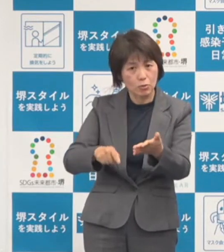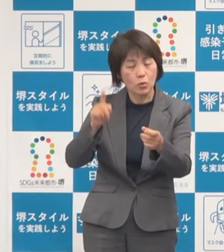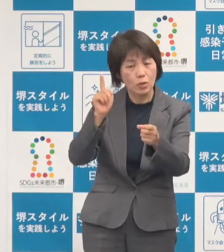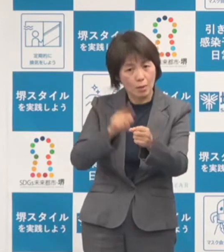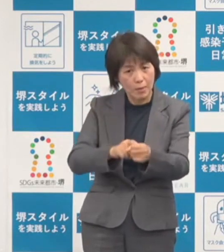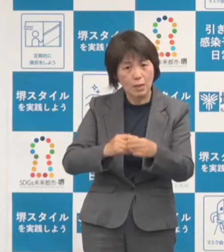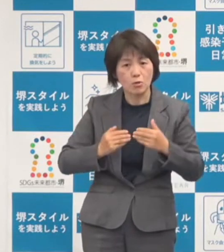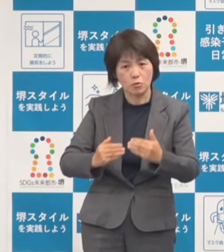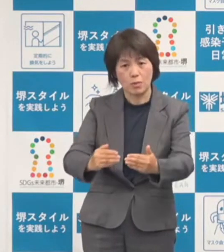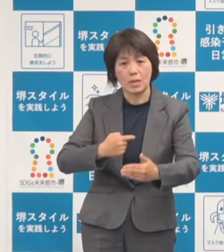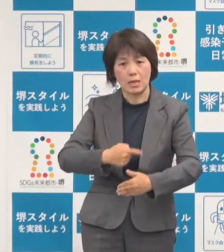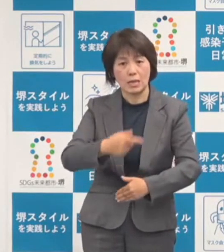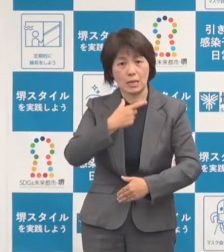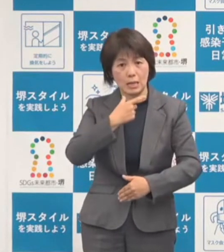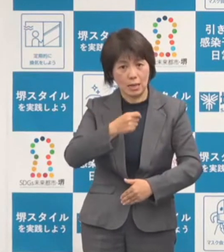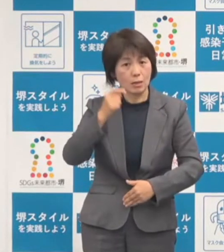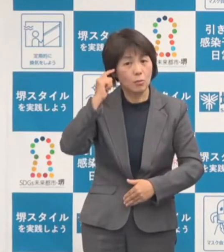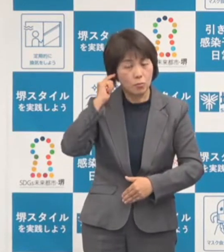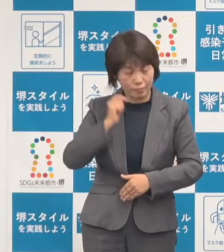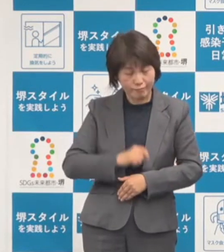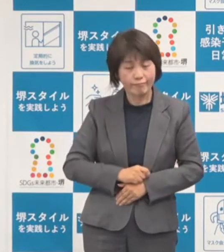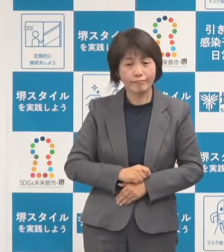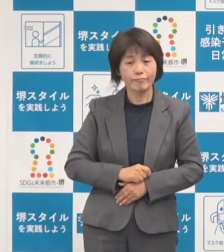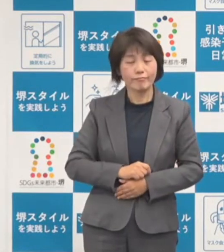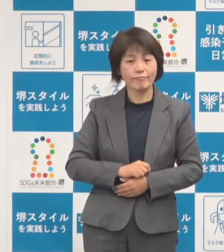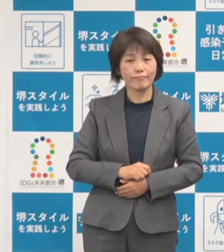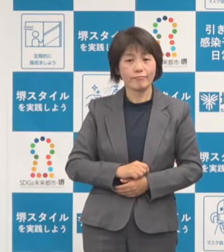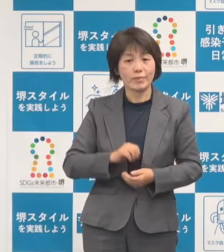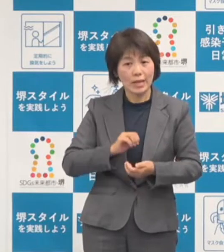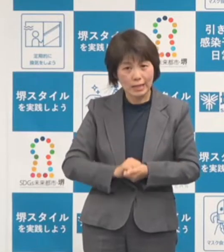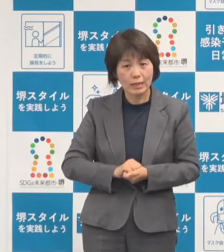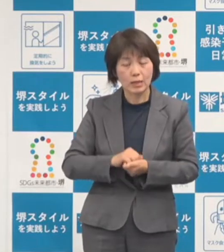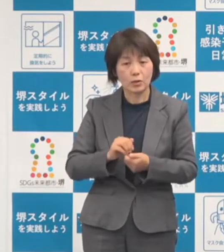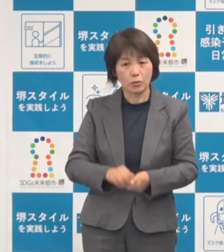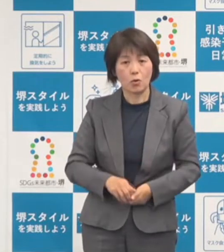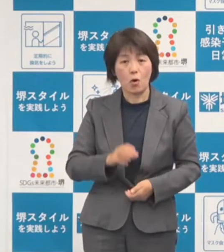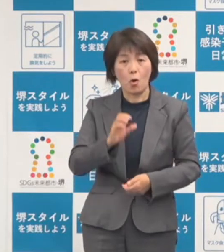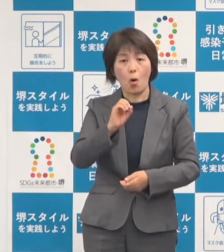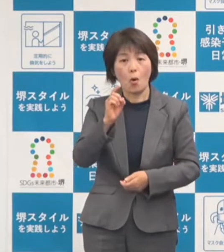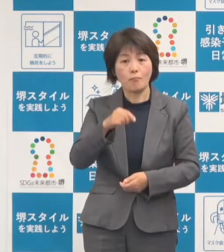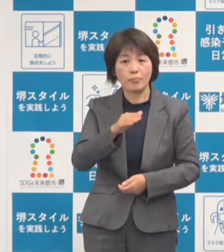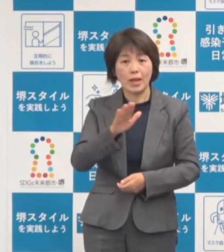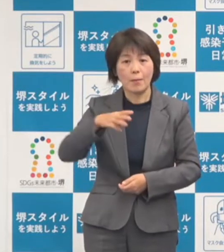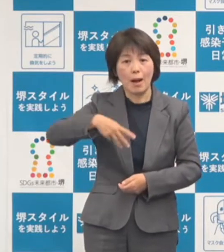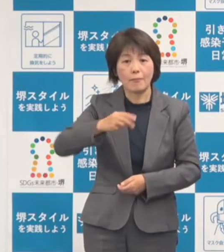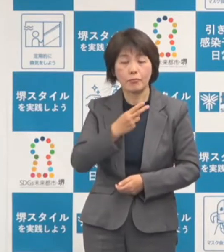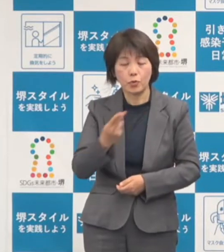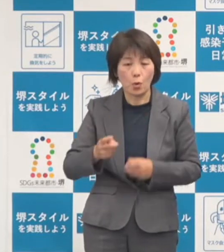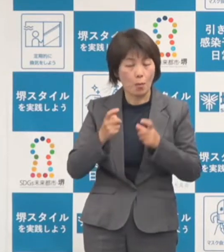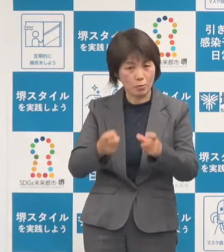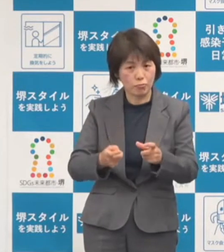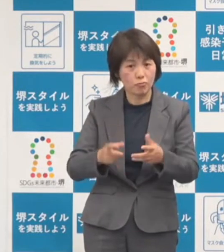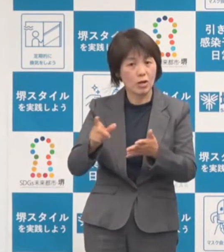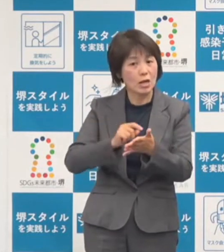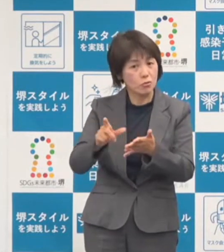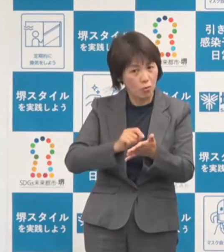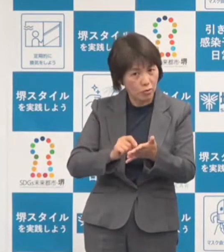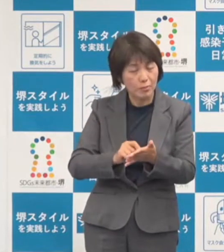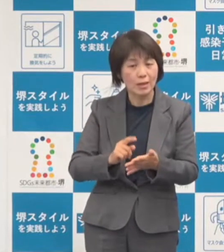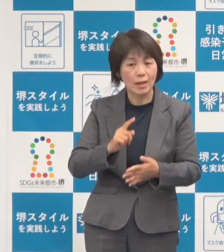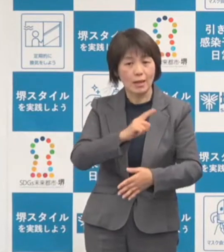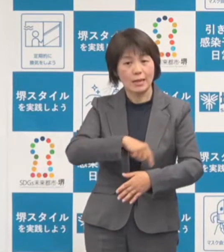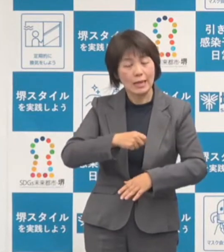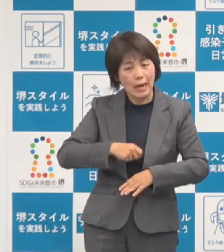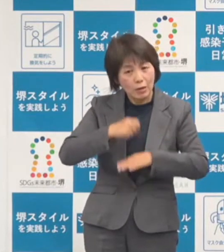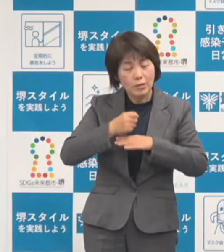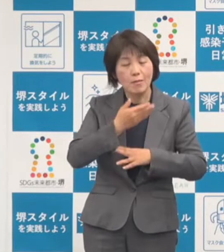と考えております。ぜひこのオンデマンドバス、 AI オンデマンドバスを活用いただいて、お気軽に便利